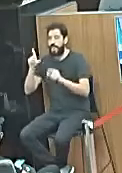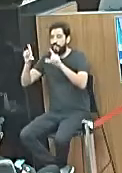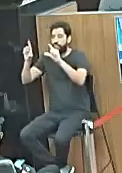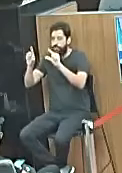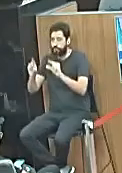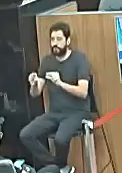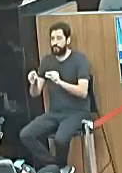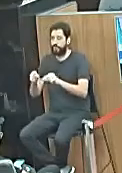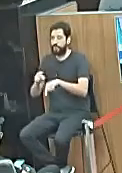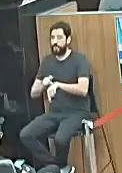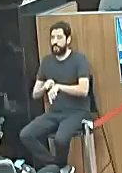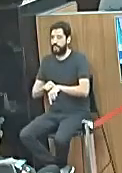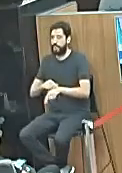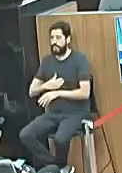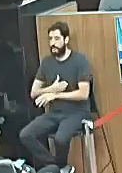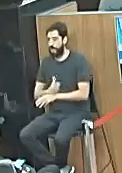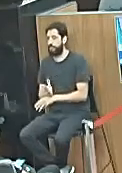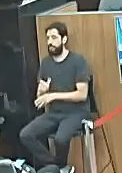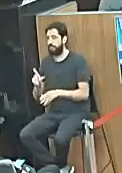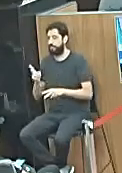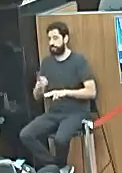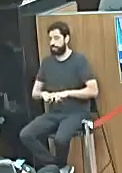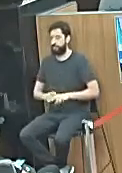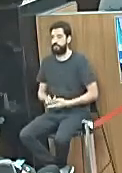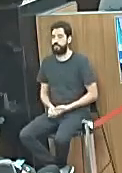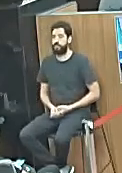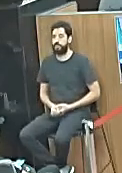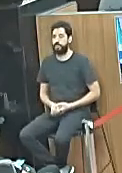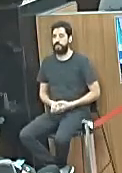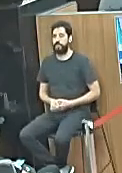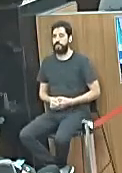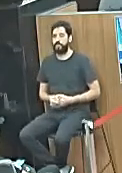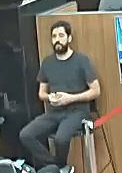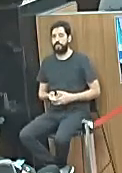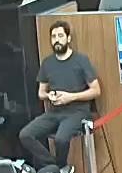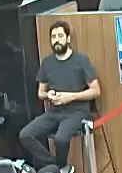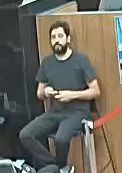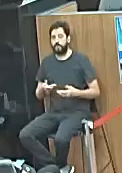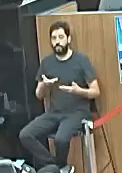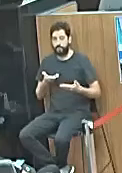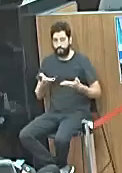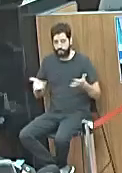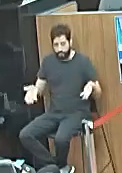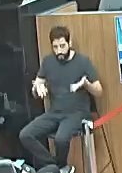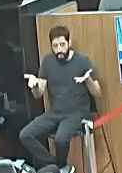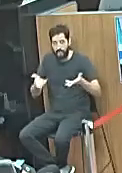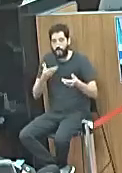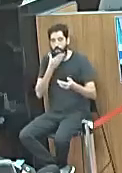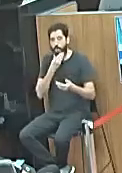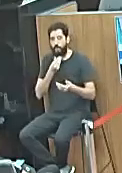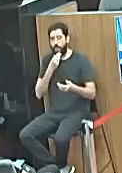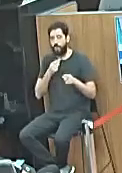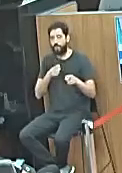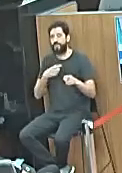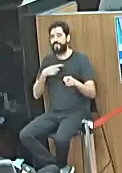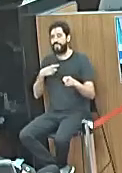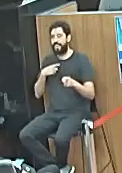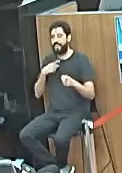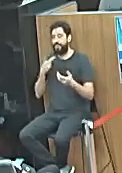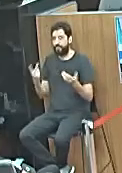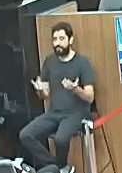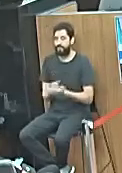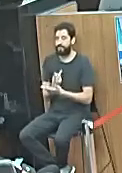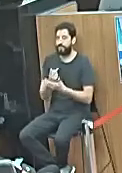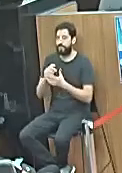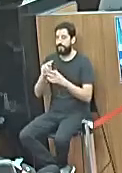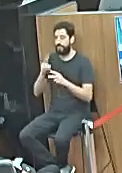criminal atendimentos com homens que receberam medidas judiciais relacionadas à lei maria da penha no âmbito